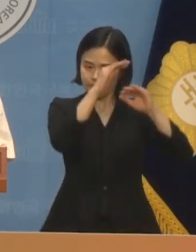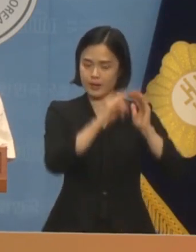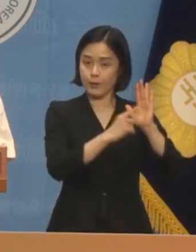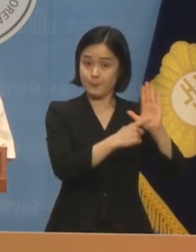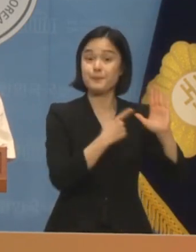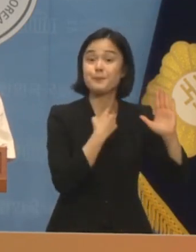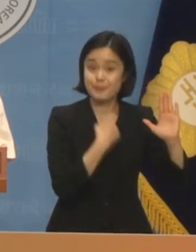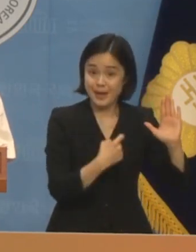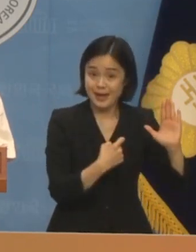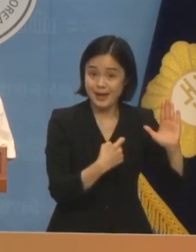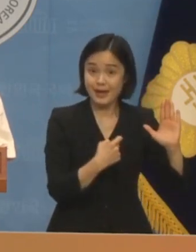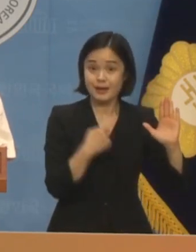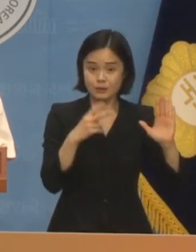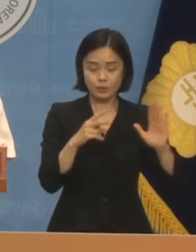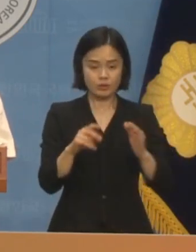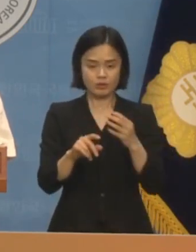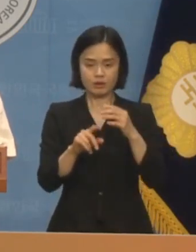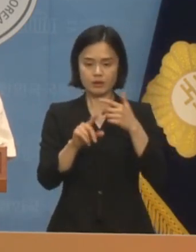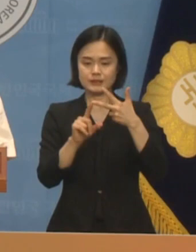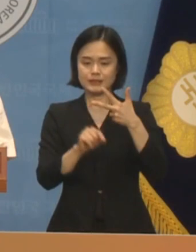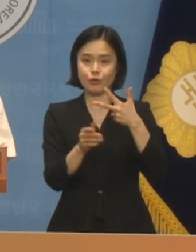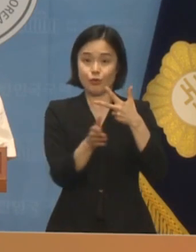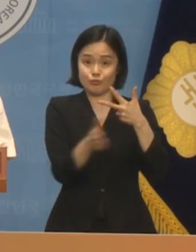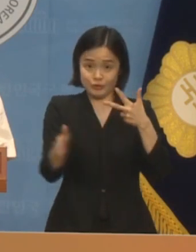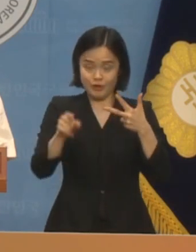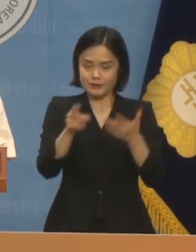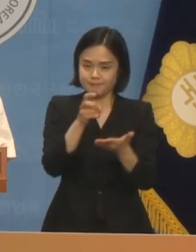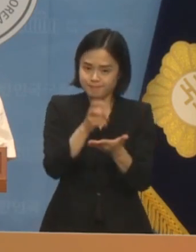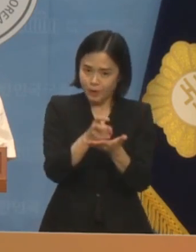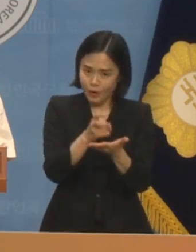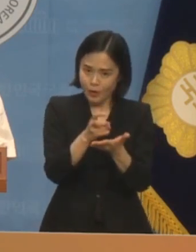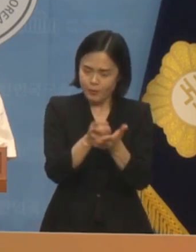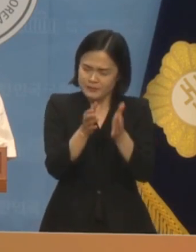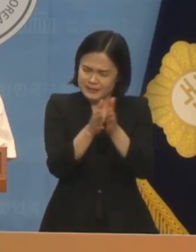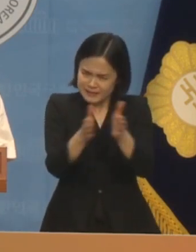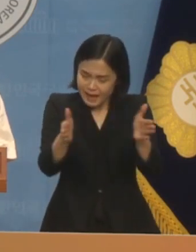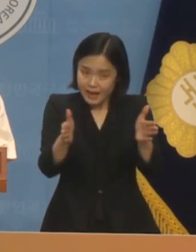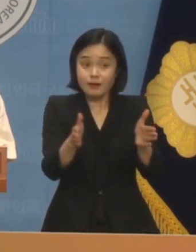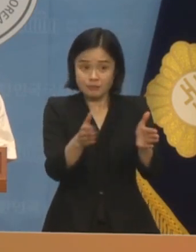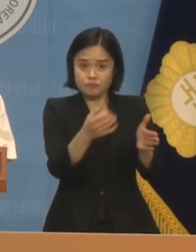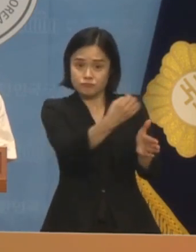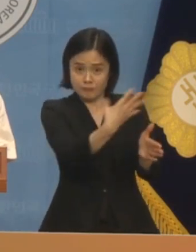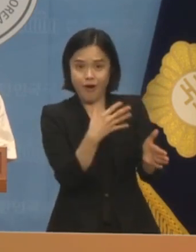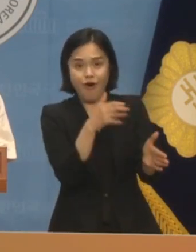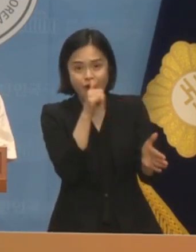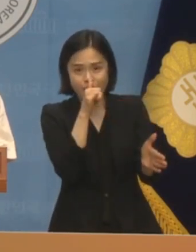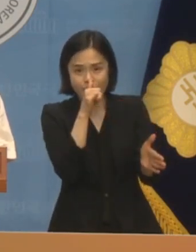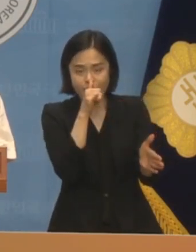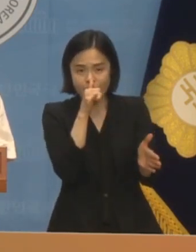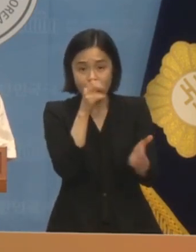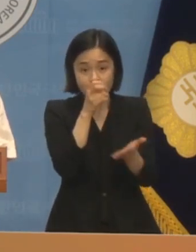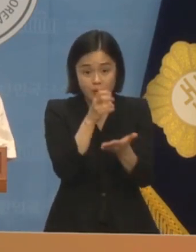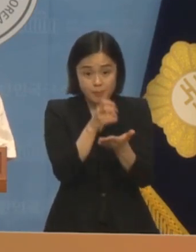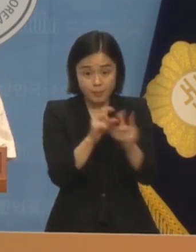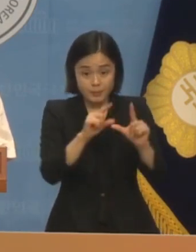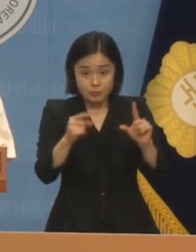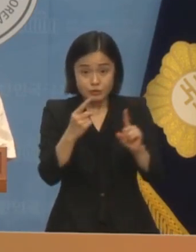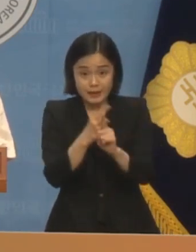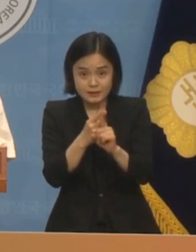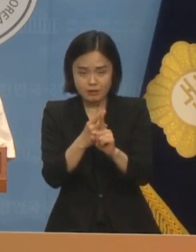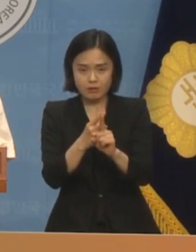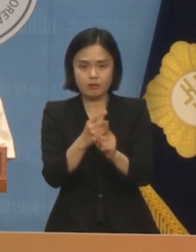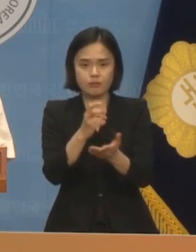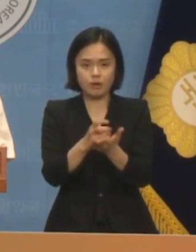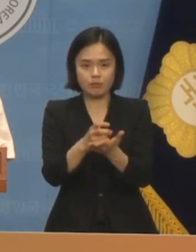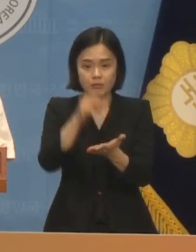달부터 적용이 된다고 합니다. 머뭇거릴 이유가 없습니다. 이 법이 조속히 통과될 수 있도록 여야